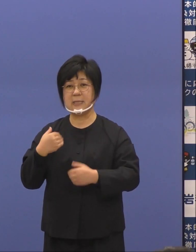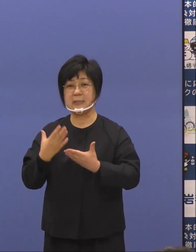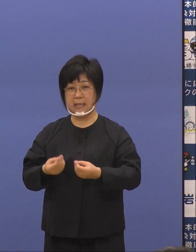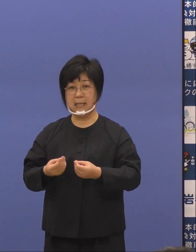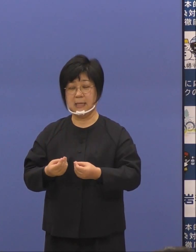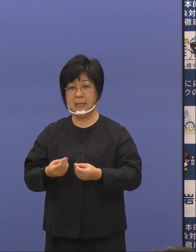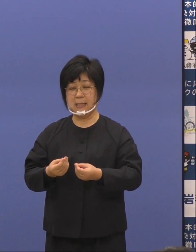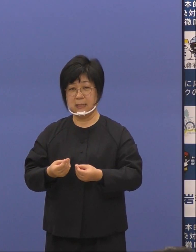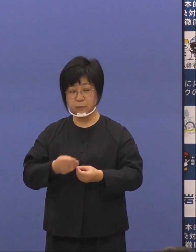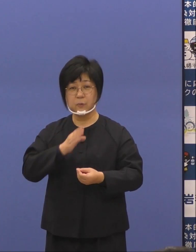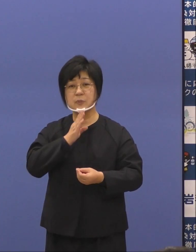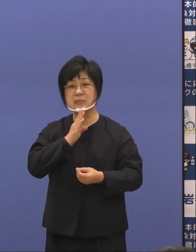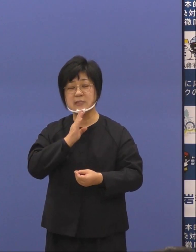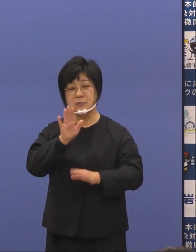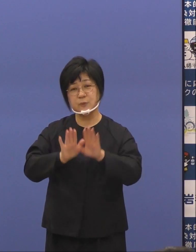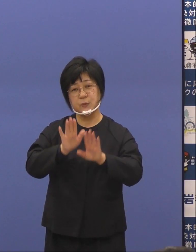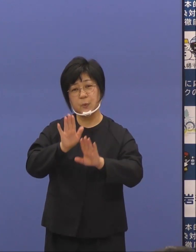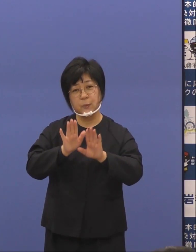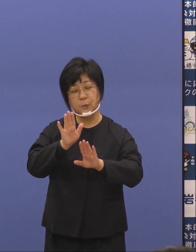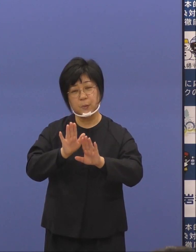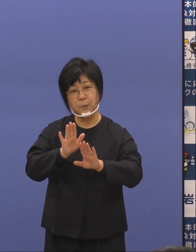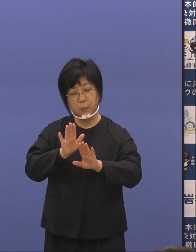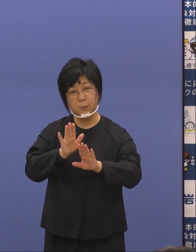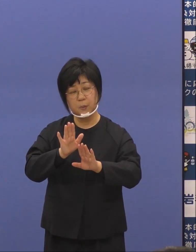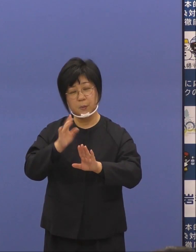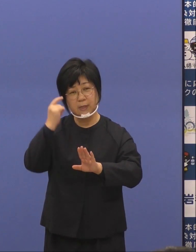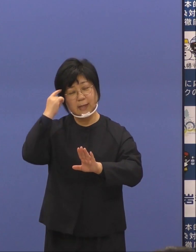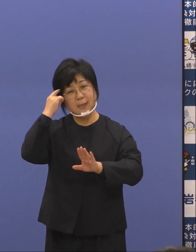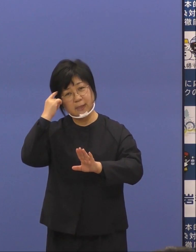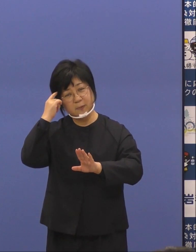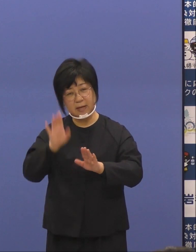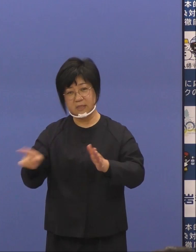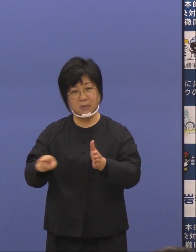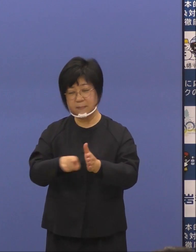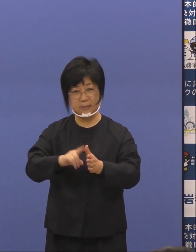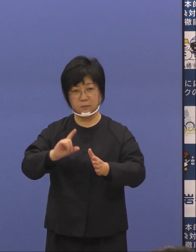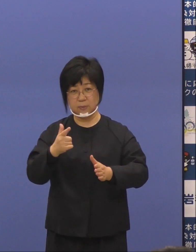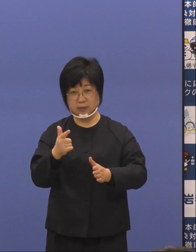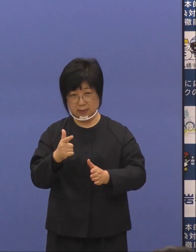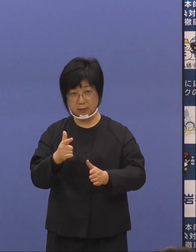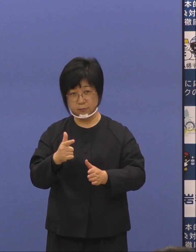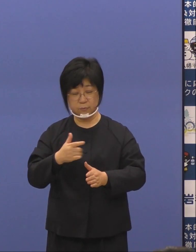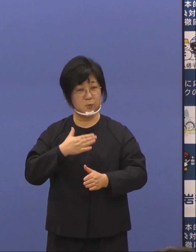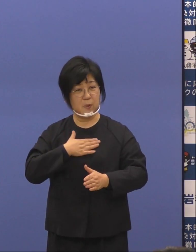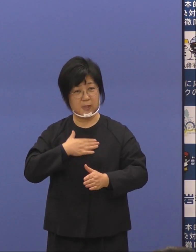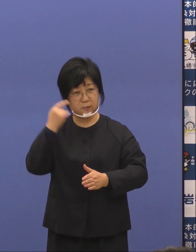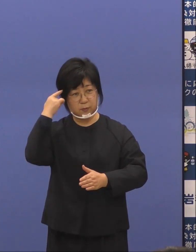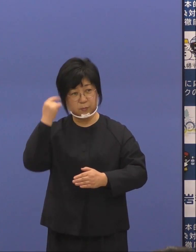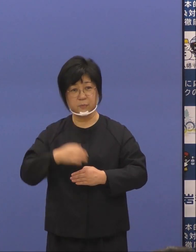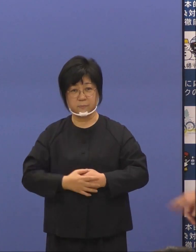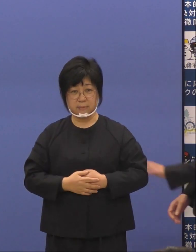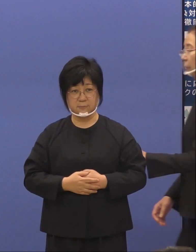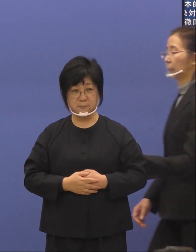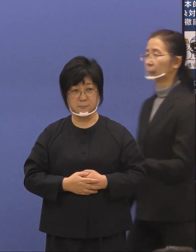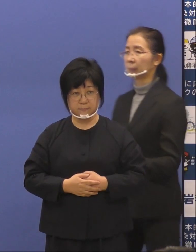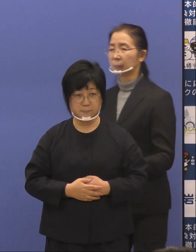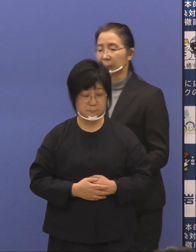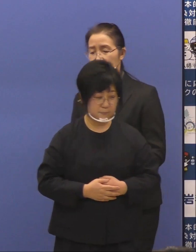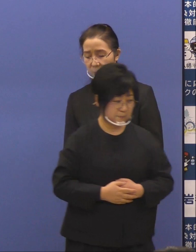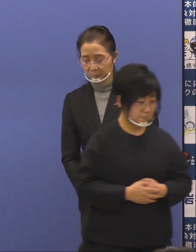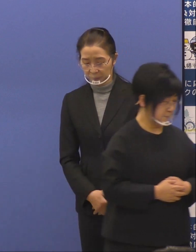という事実関係を見ていけば、その辺がこう今までと違うところっていうのが分かるんじゃないですかね。 分かりました